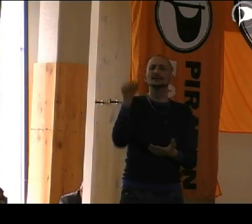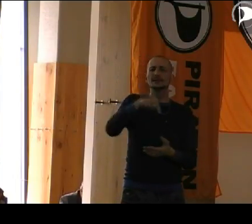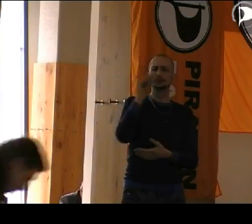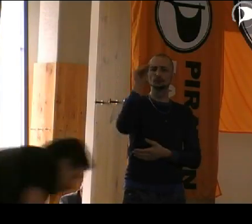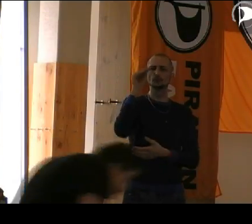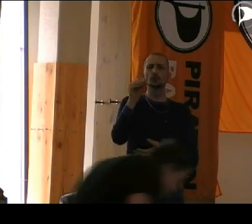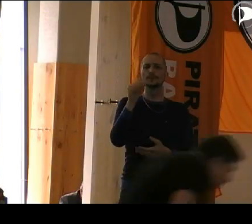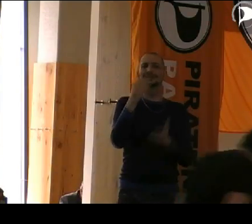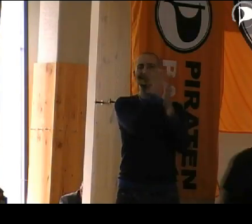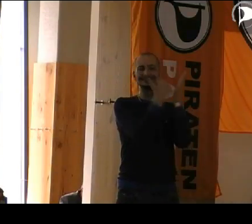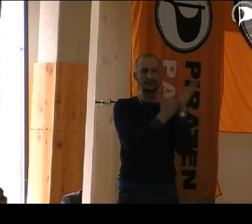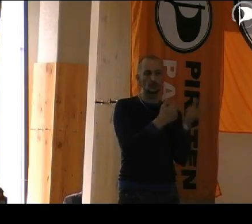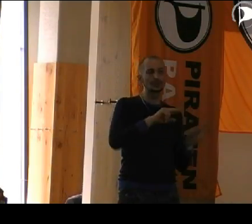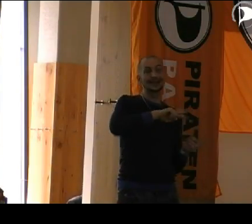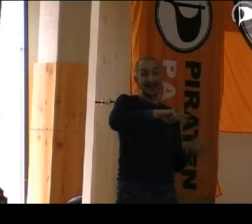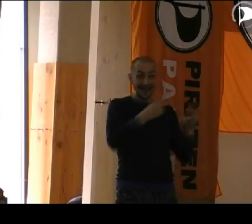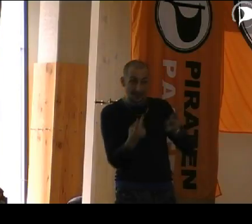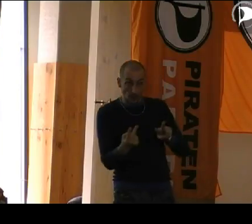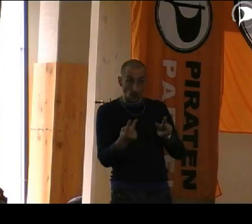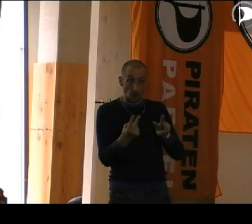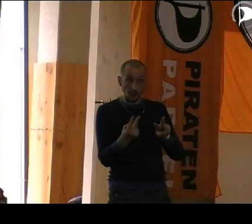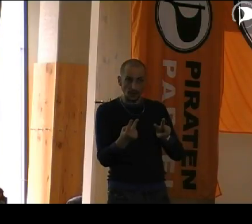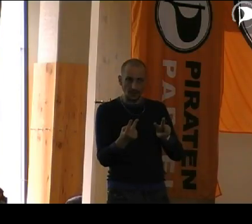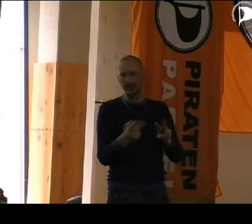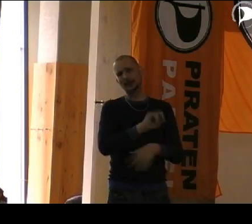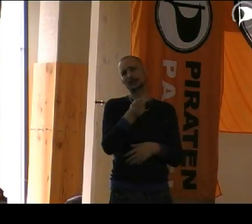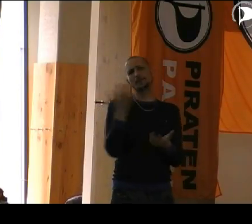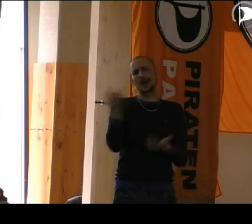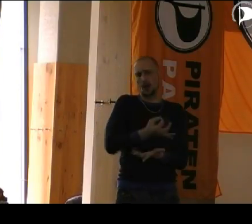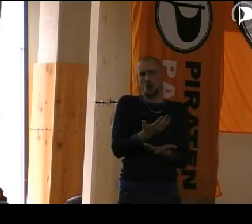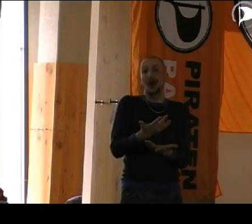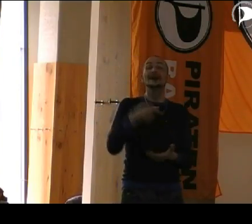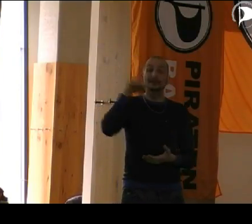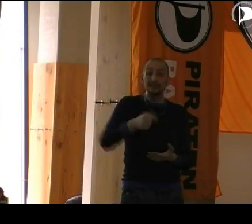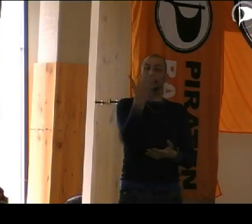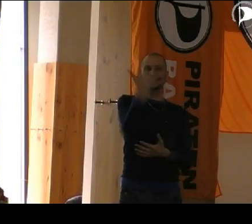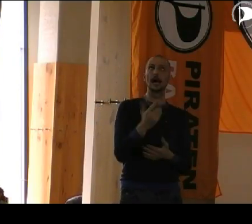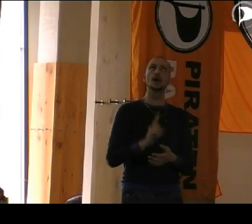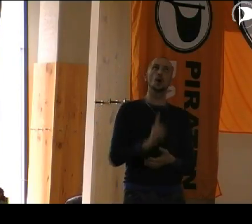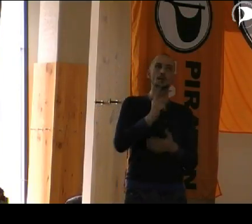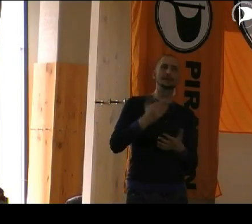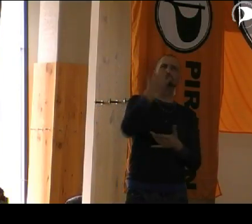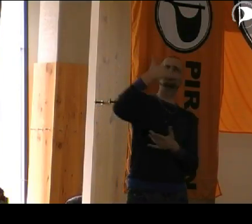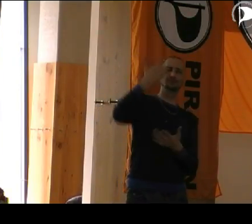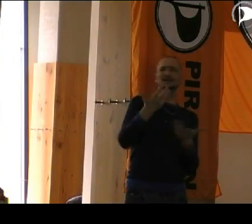satzungsänderungen verhindert fördern ich will mir einfach die zahl nach oben offen